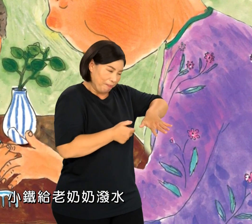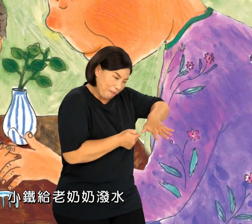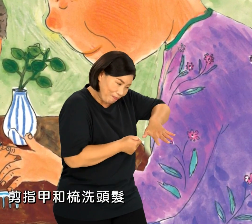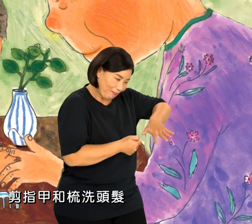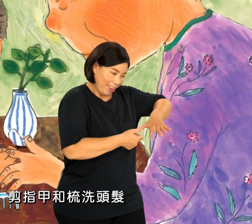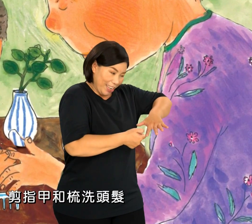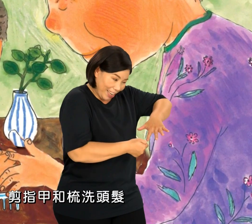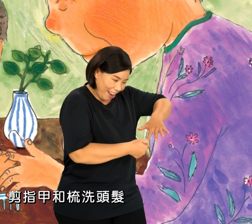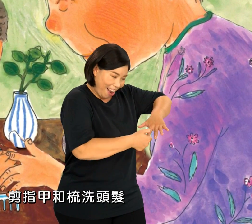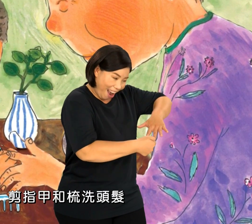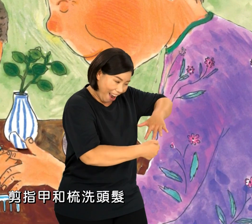剪指甲